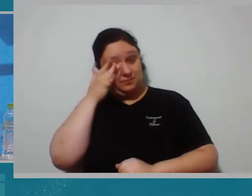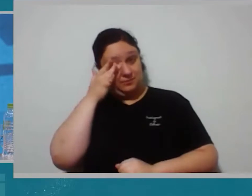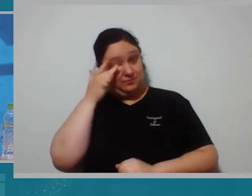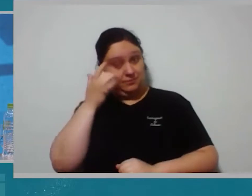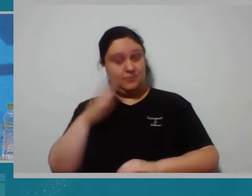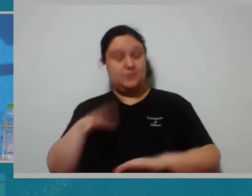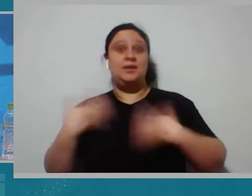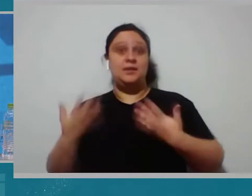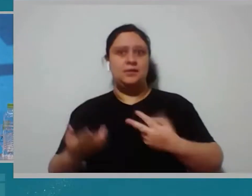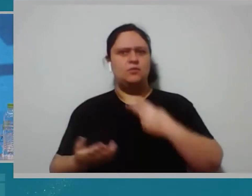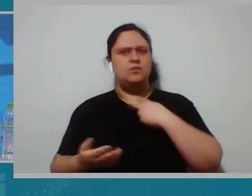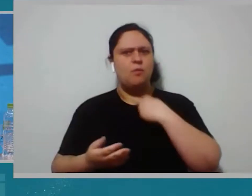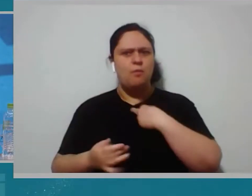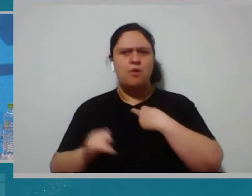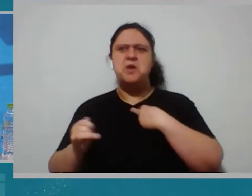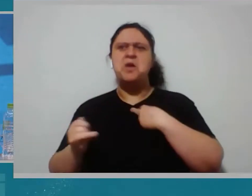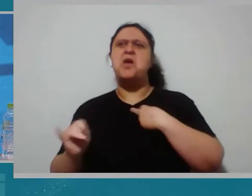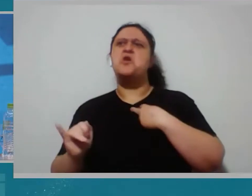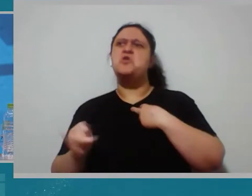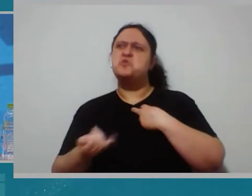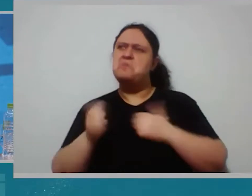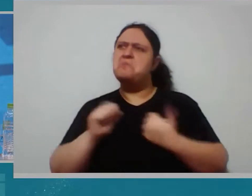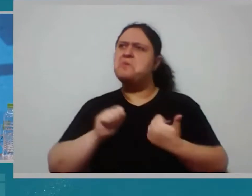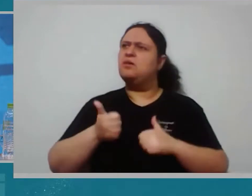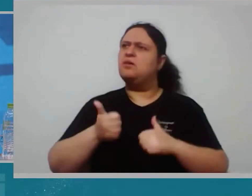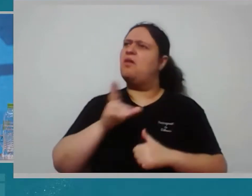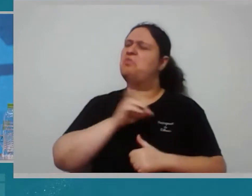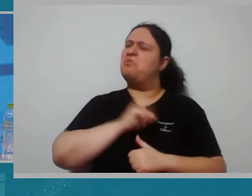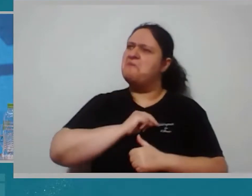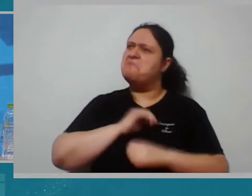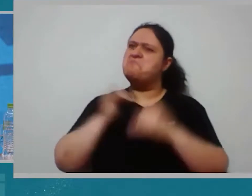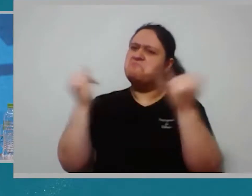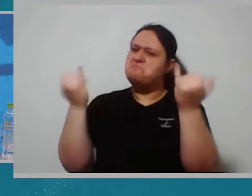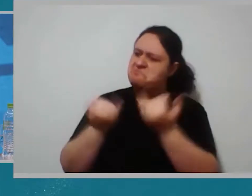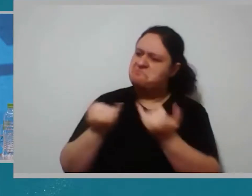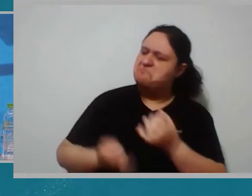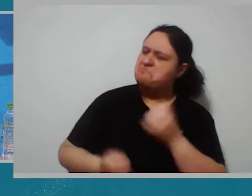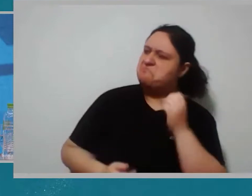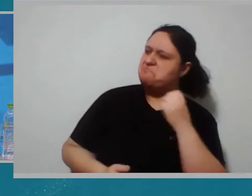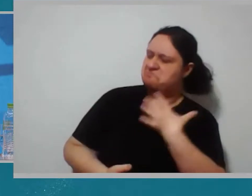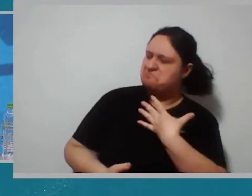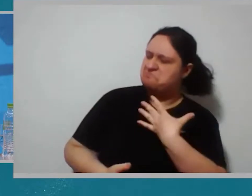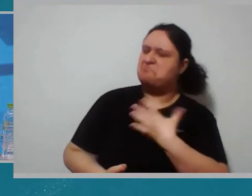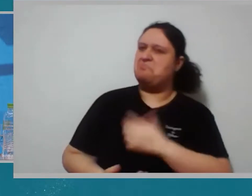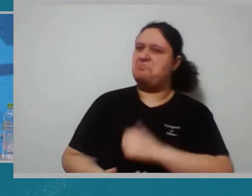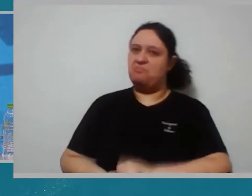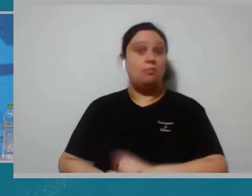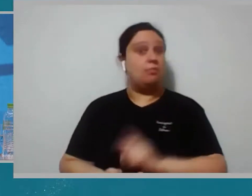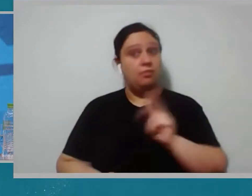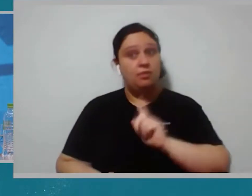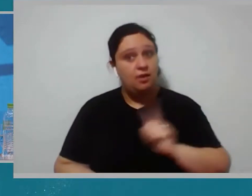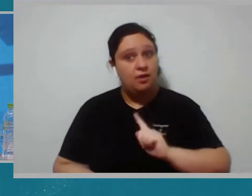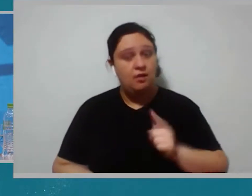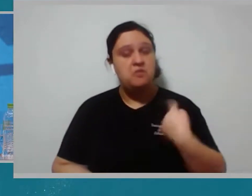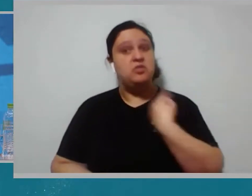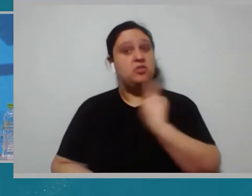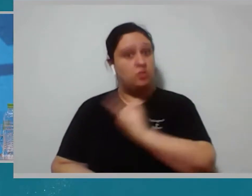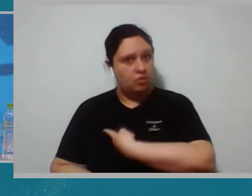Batista. Amém? Nós, os últimos do reino dos céus, é maior do que João